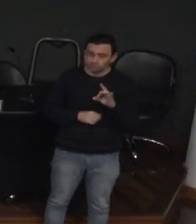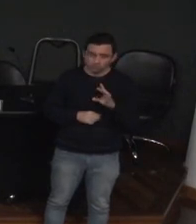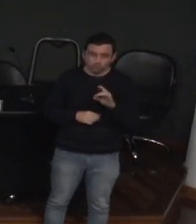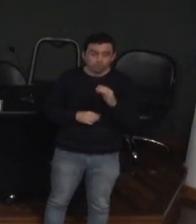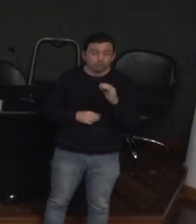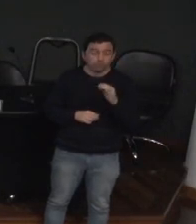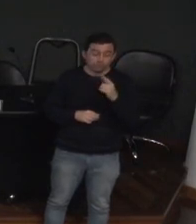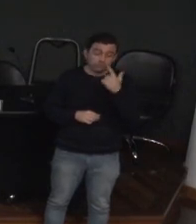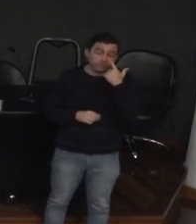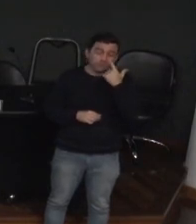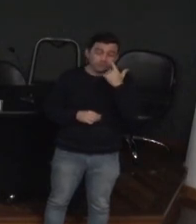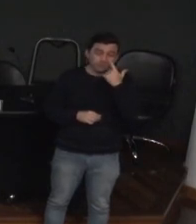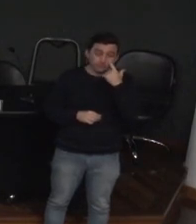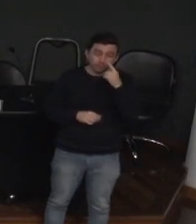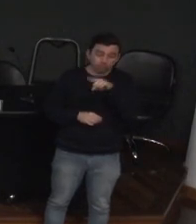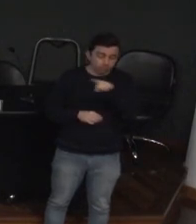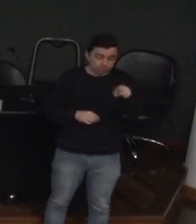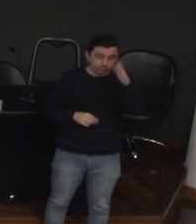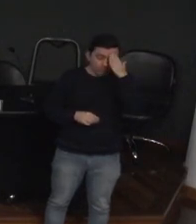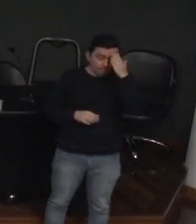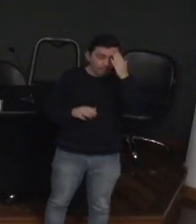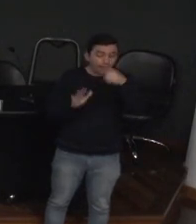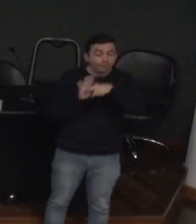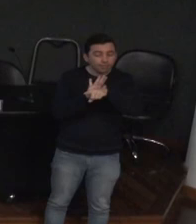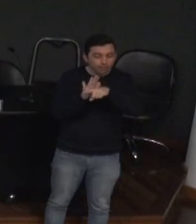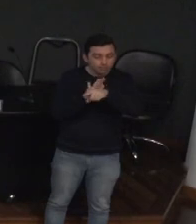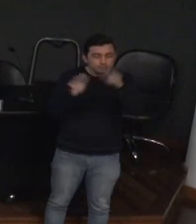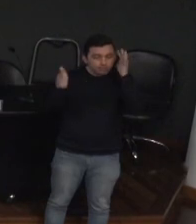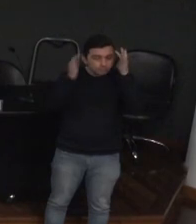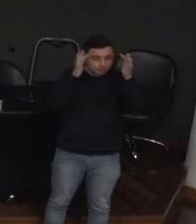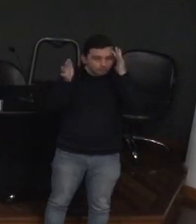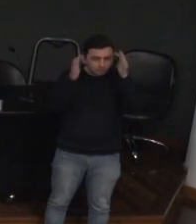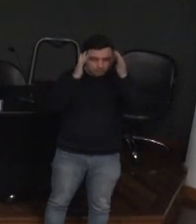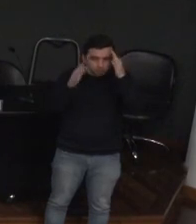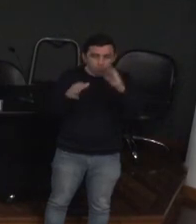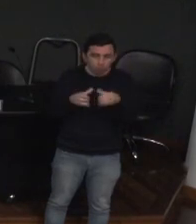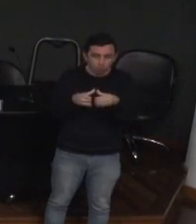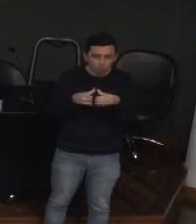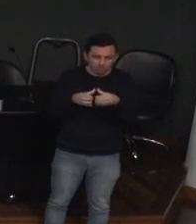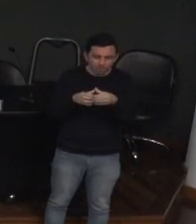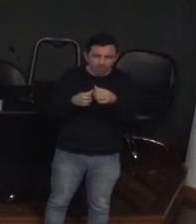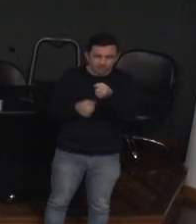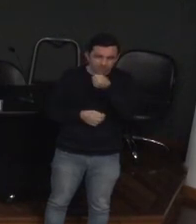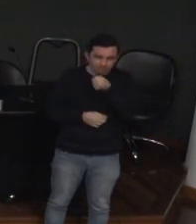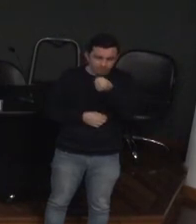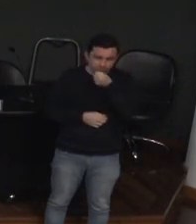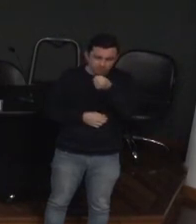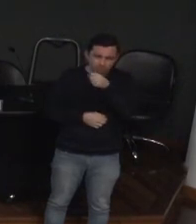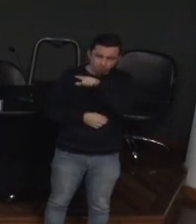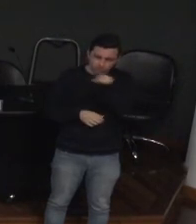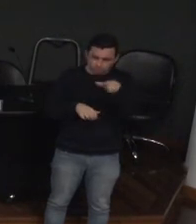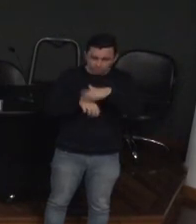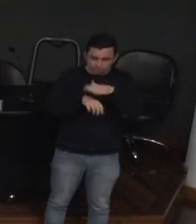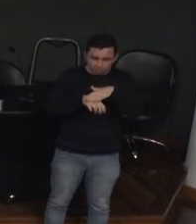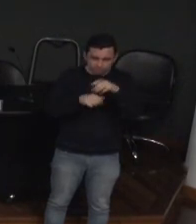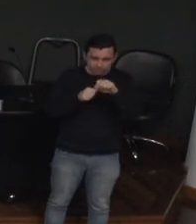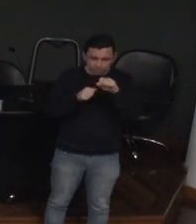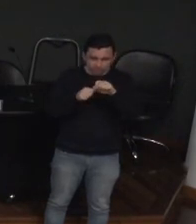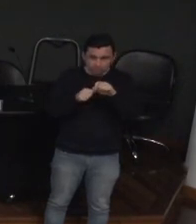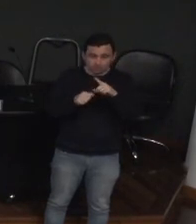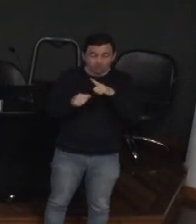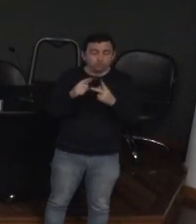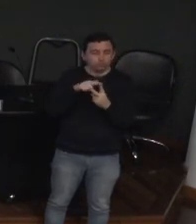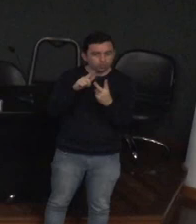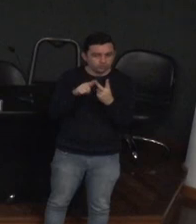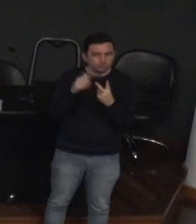Então, vamos lá. Para a gente saber qual foi a análise pensada pelo grupo. Porque, numa entrevista, quando vocês estiverem fazendo a entrevista, vocês vão ter duas hipóteses.